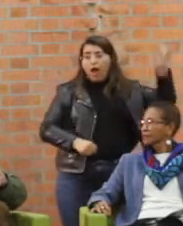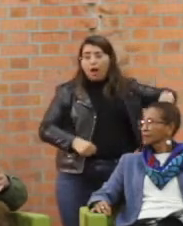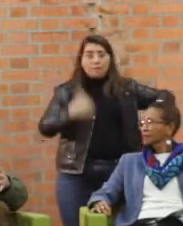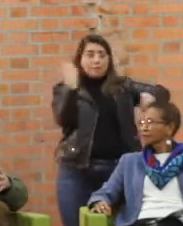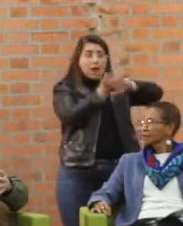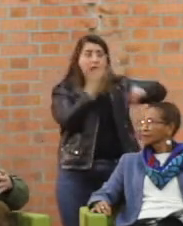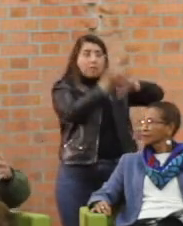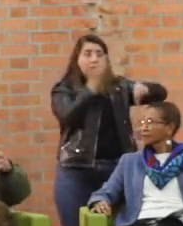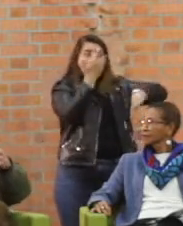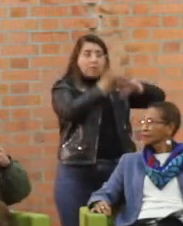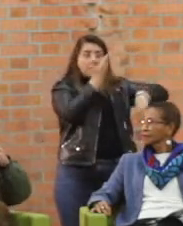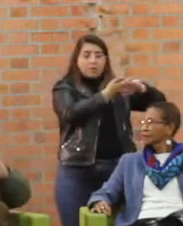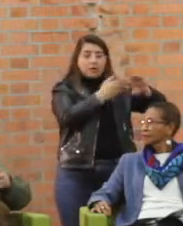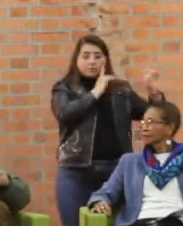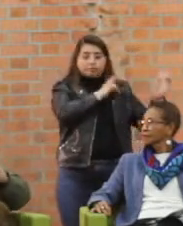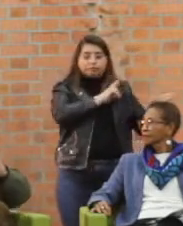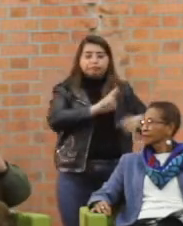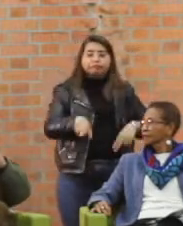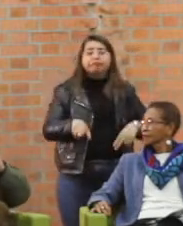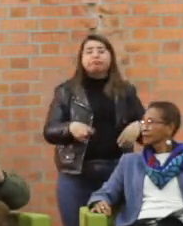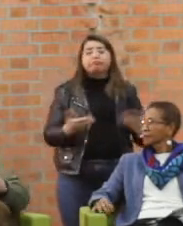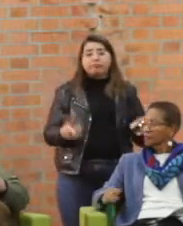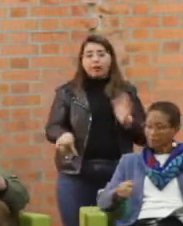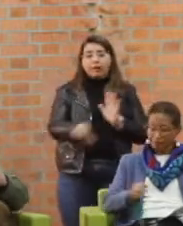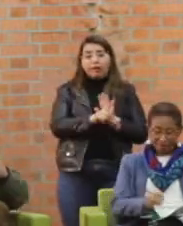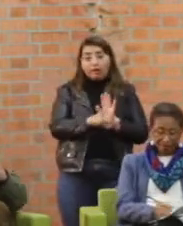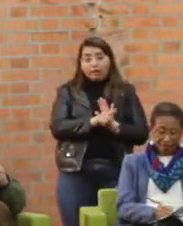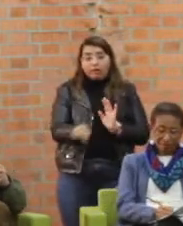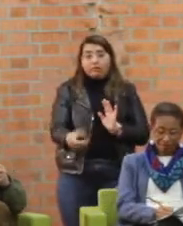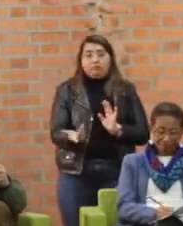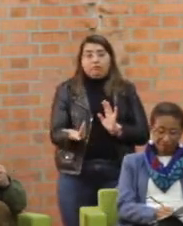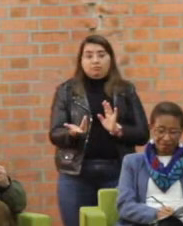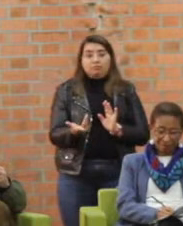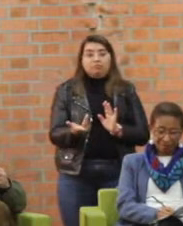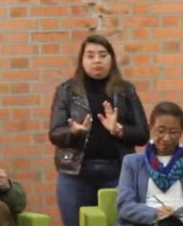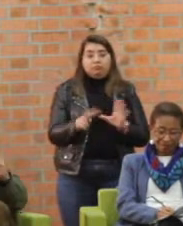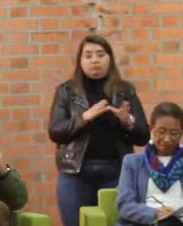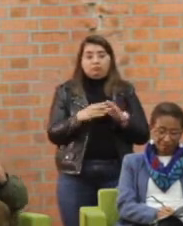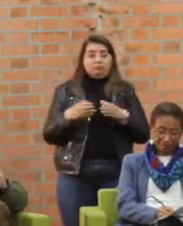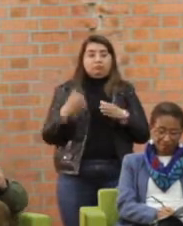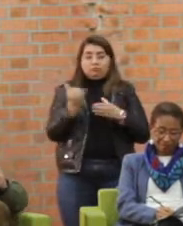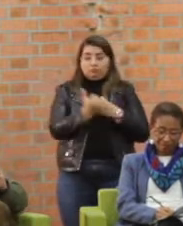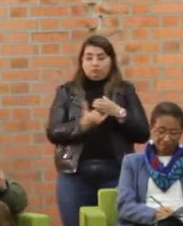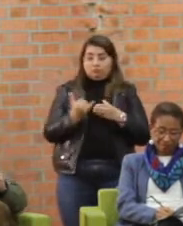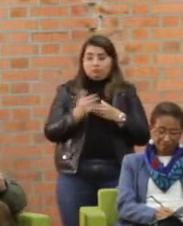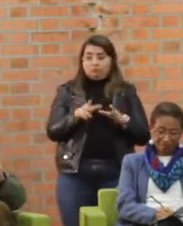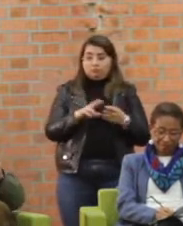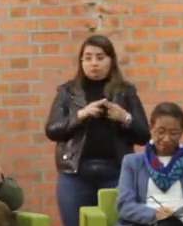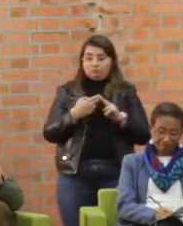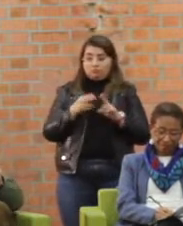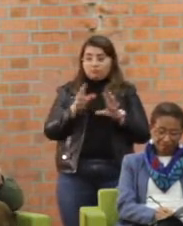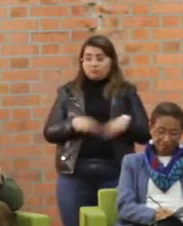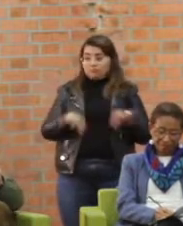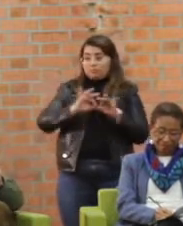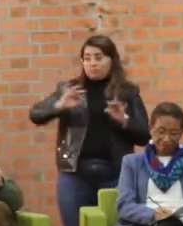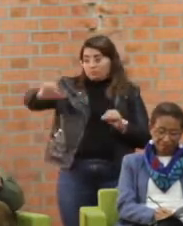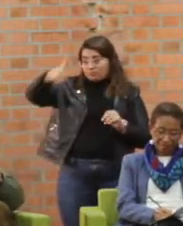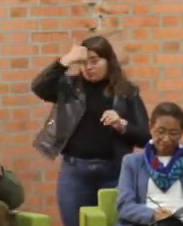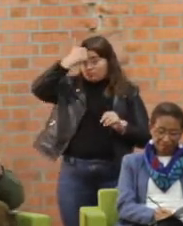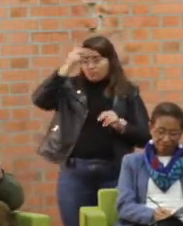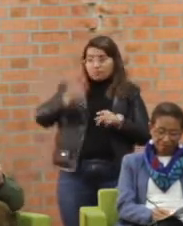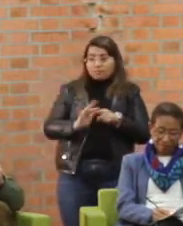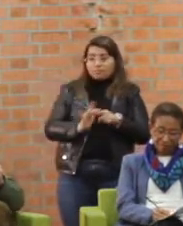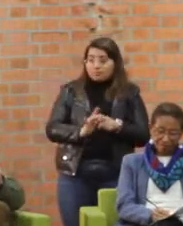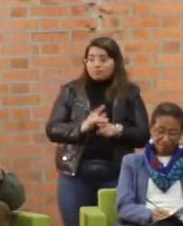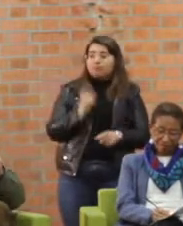neoconservatismo una ley que consolidara las conquistas judiciales las conquistas judiciales para que sean duraderas